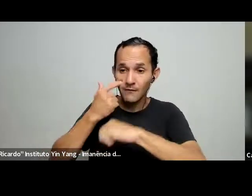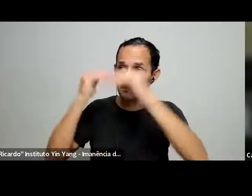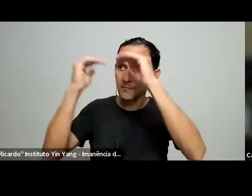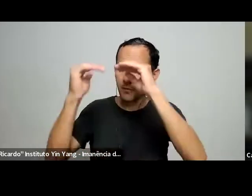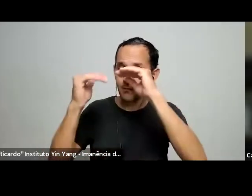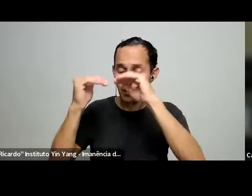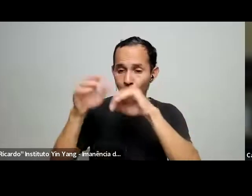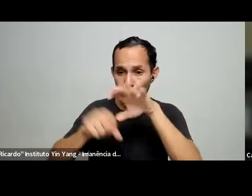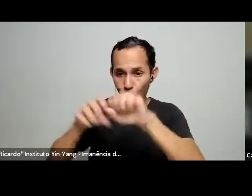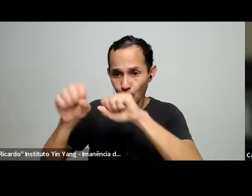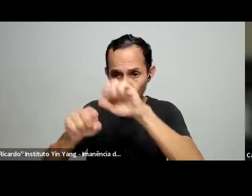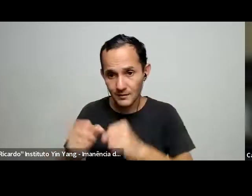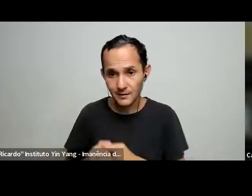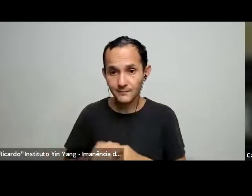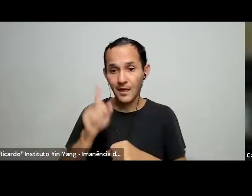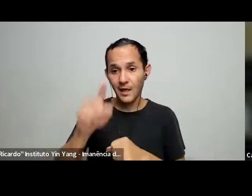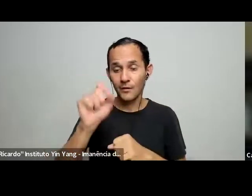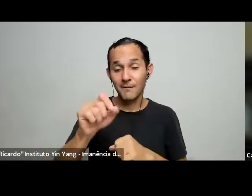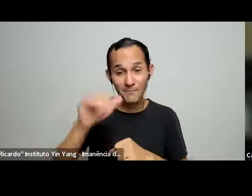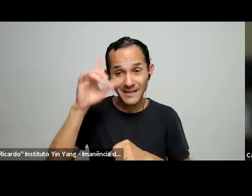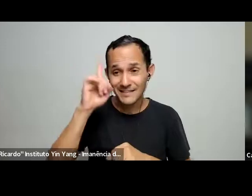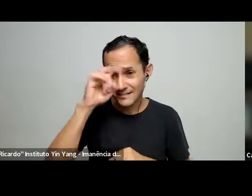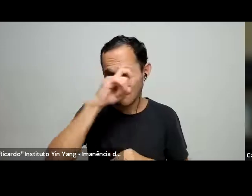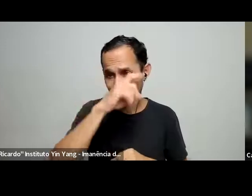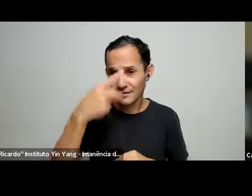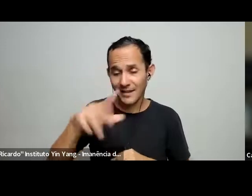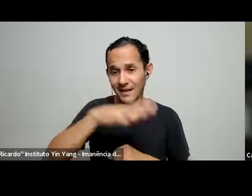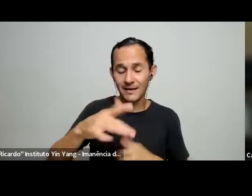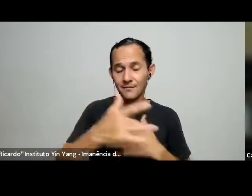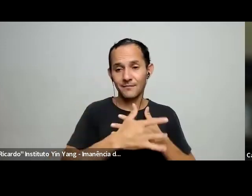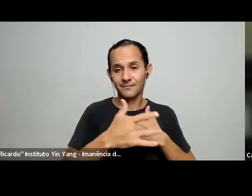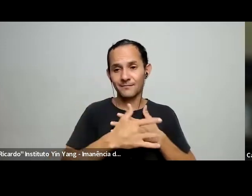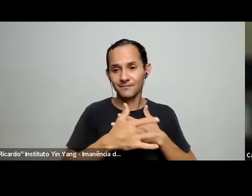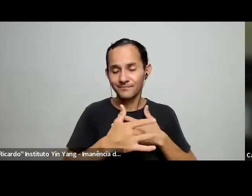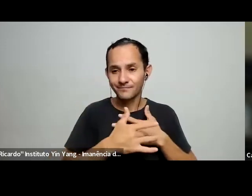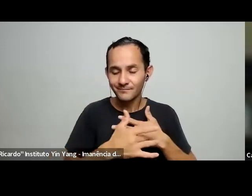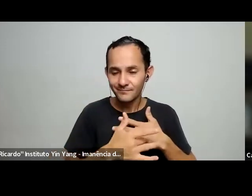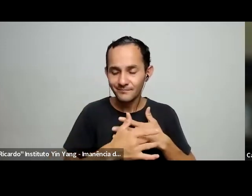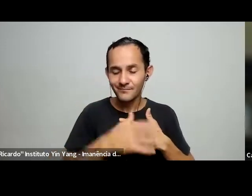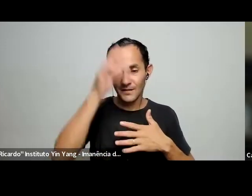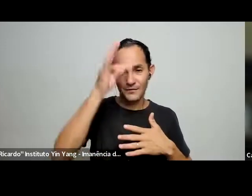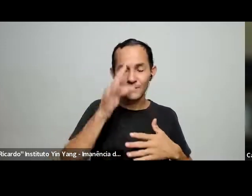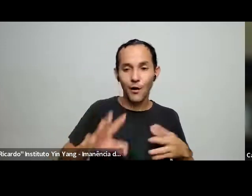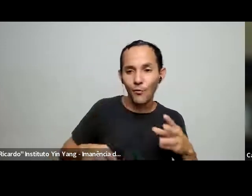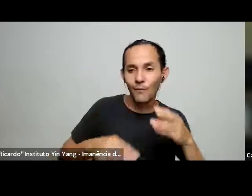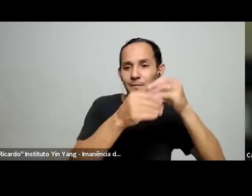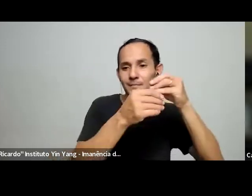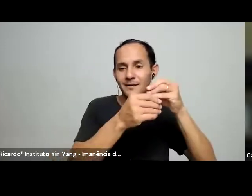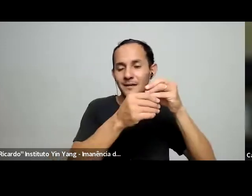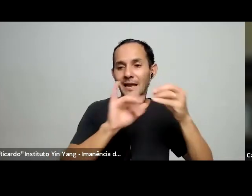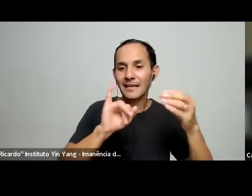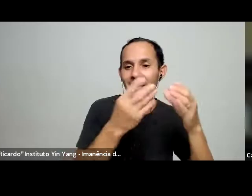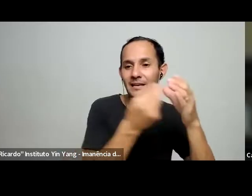busca. Essa é uma das partes mais difíceis na área de medicinas tradicionais complementares integrativas. A gente tem um problema